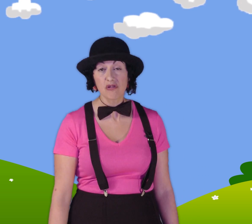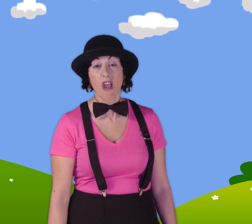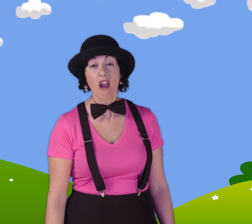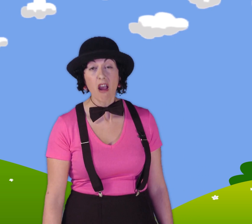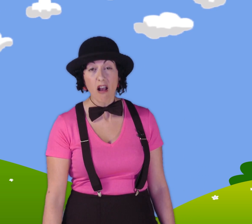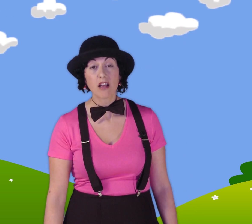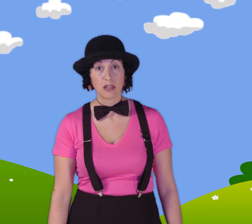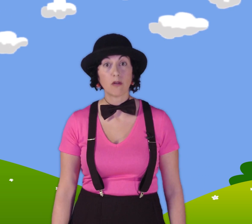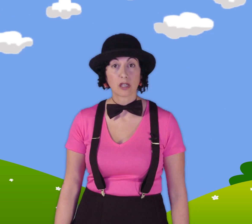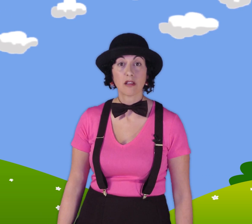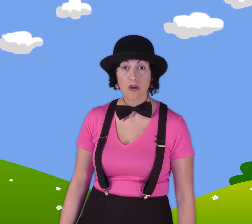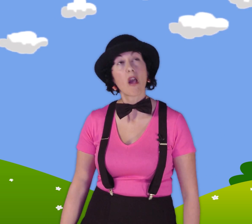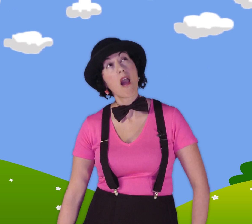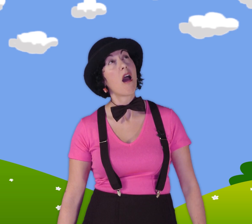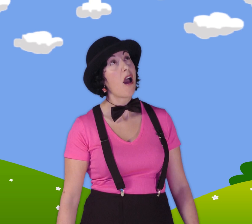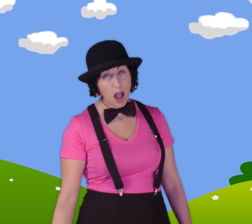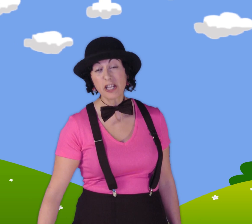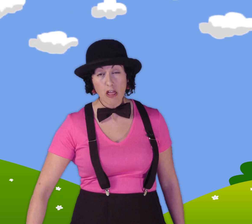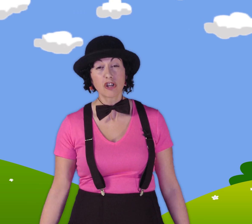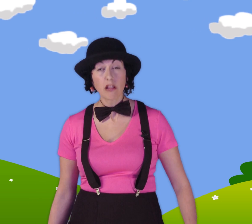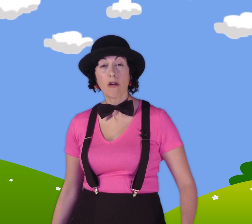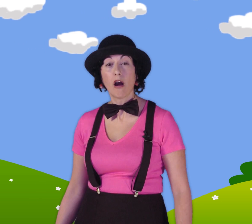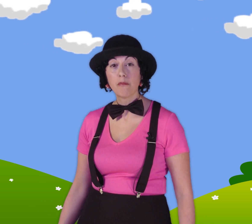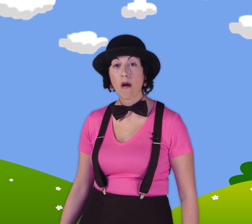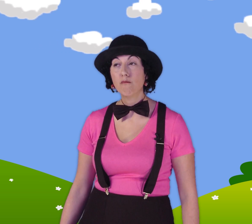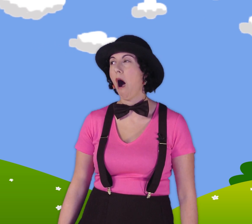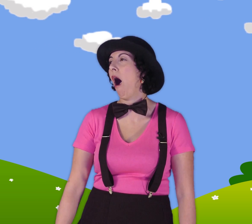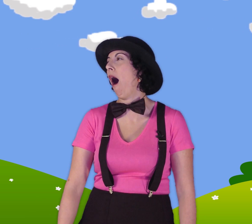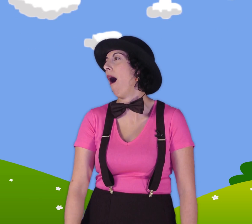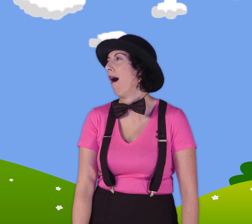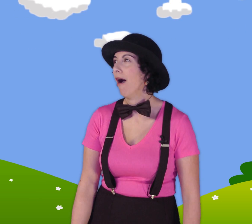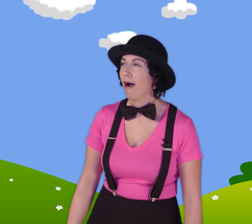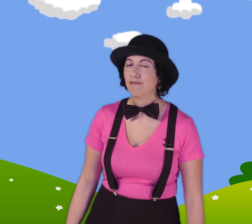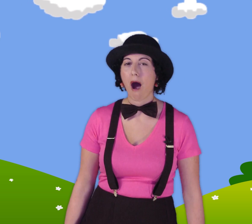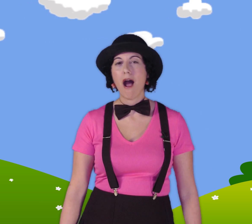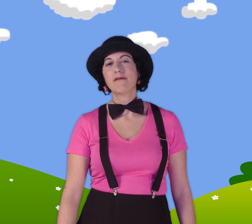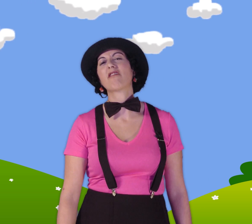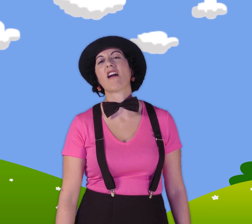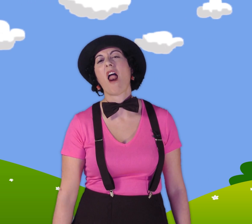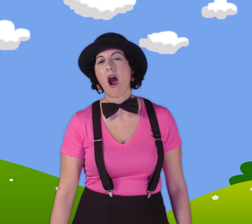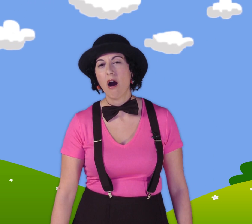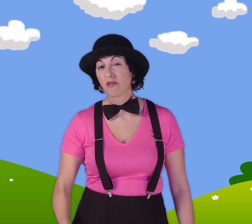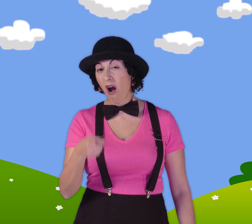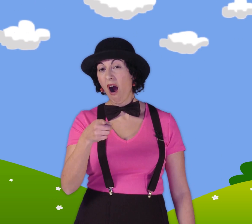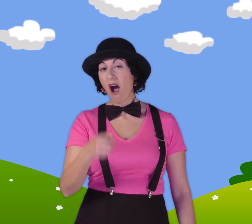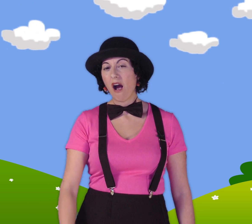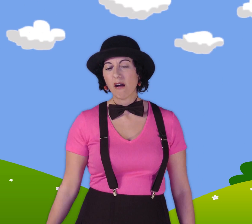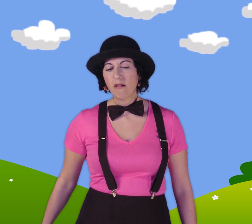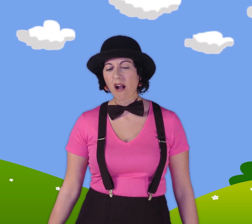Sí, dijo el sastrecillo, sí. ¡Ha matado a 7 de un golpe! ¡Buah! ¡No te creo! ¿Tú, una cosa